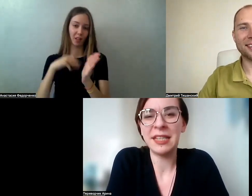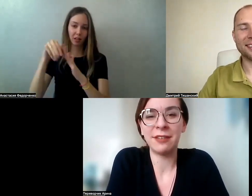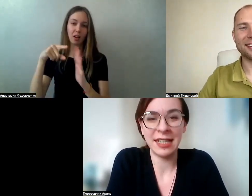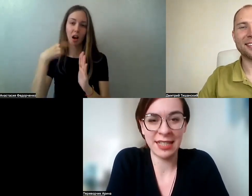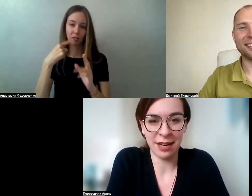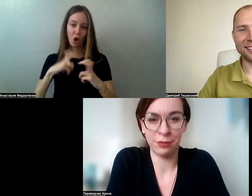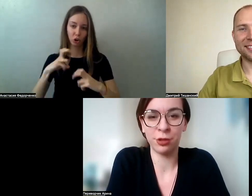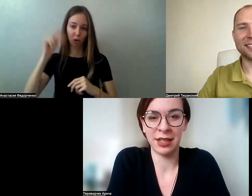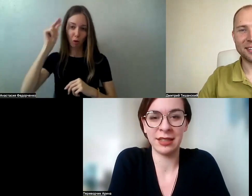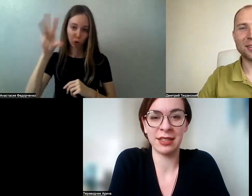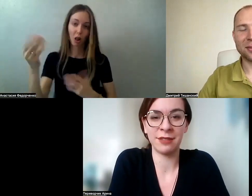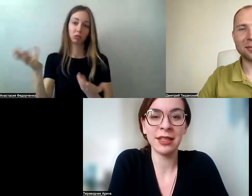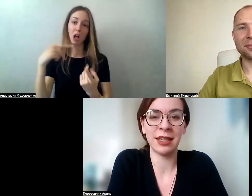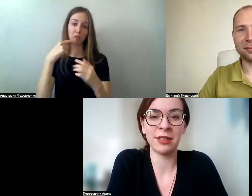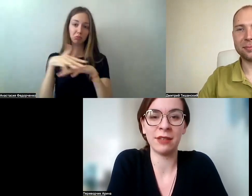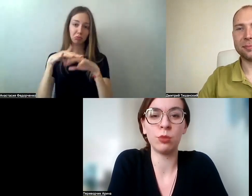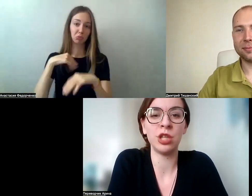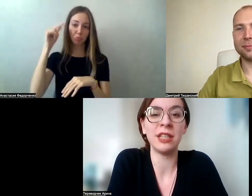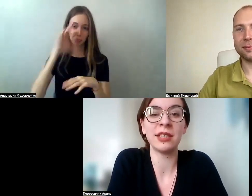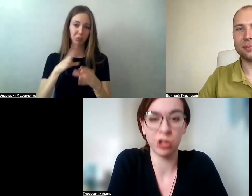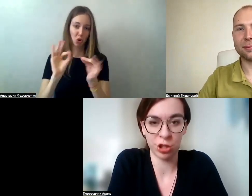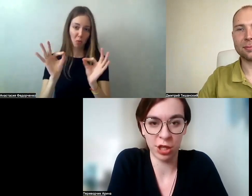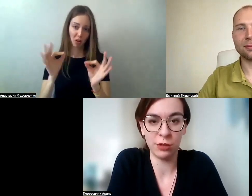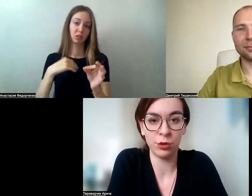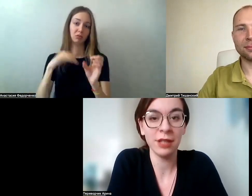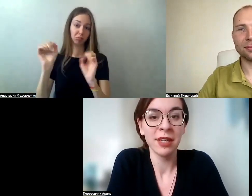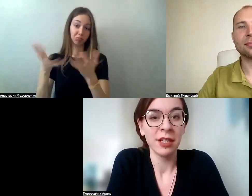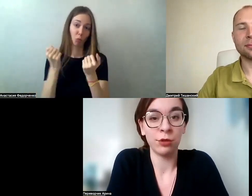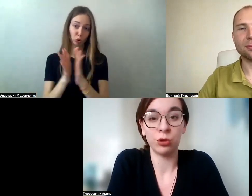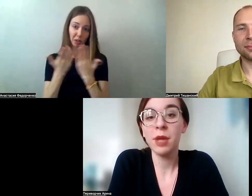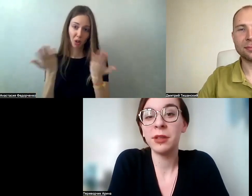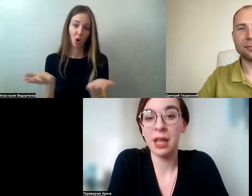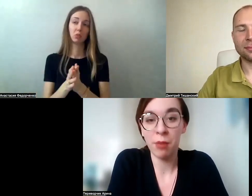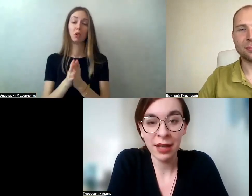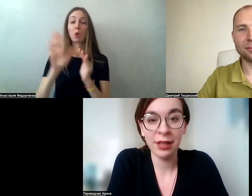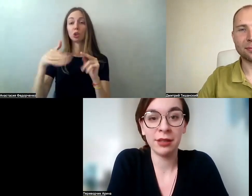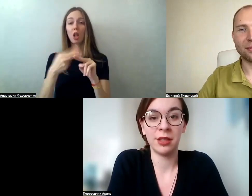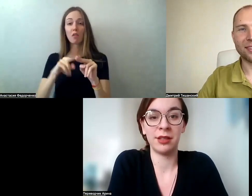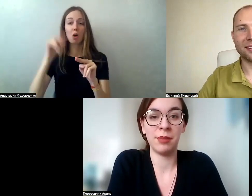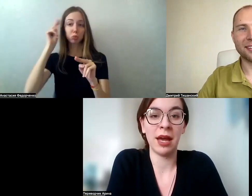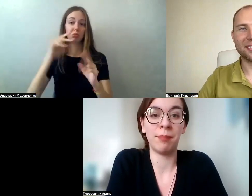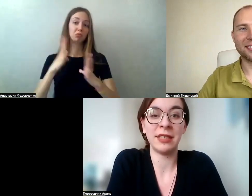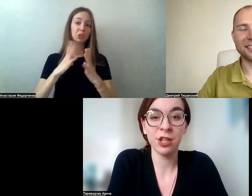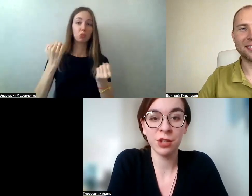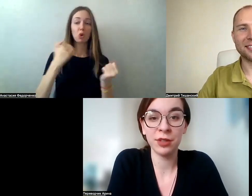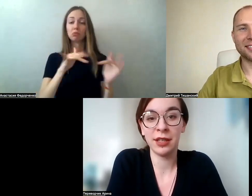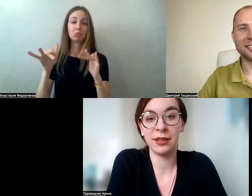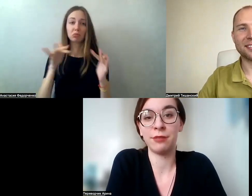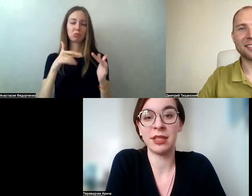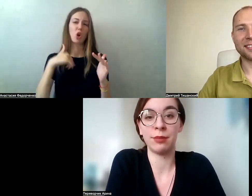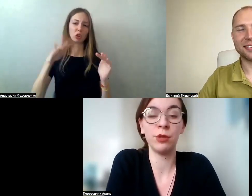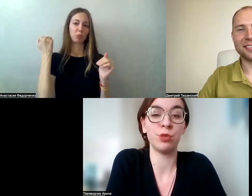колледж олимпийского резерва, вот как это называлось, и там в основном учились слышащие люди. Вот. Но мне было нормально, меня